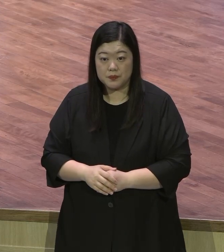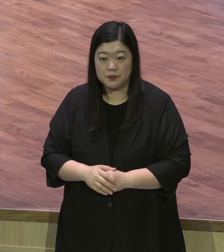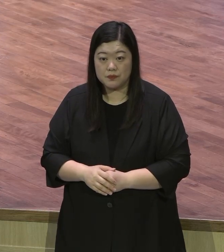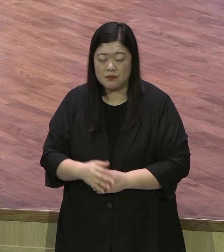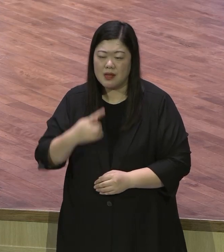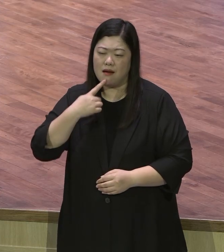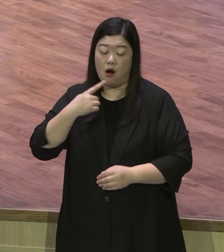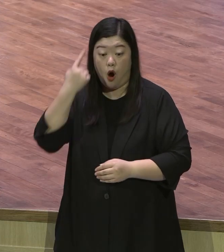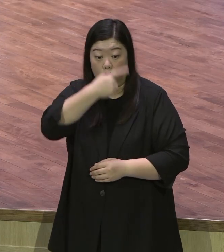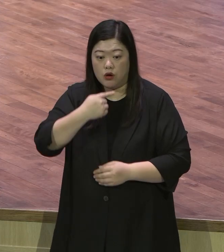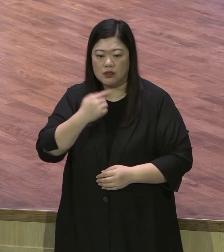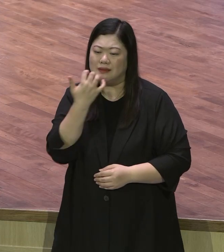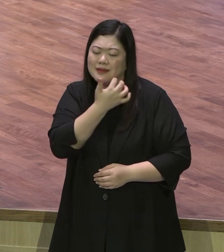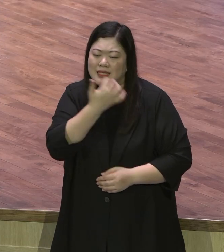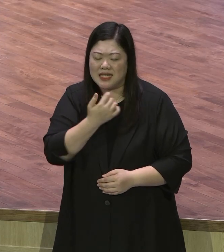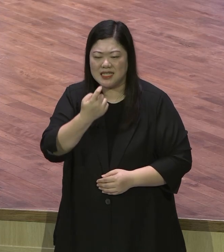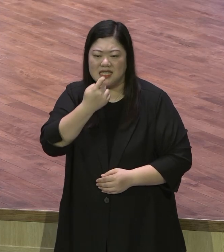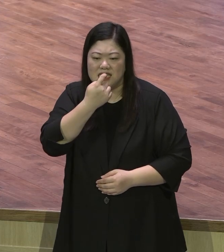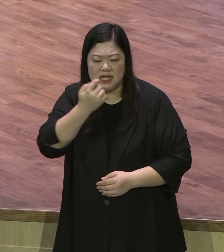흑인이든 백인이든